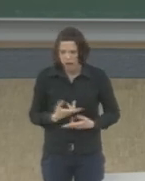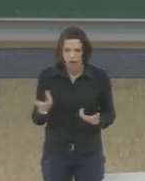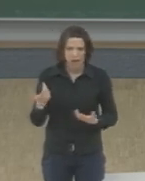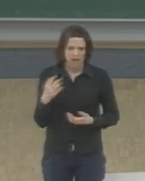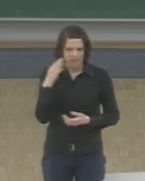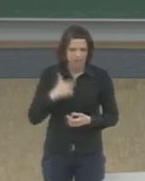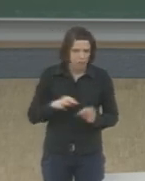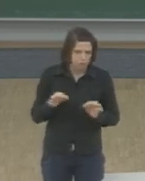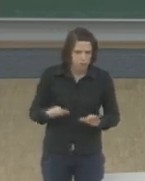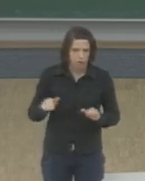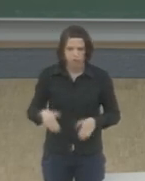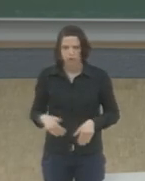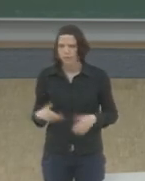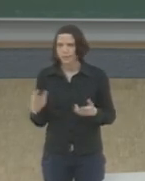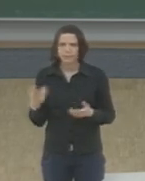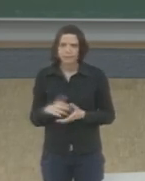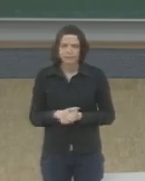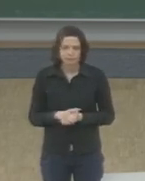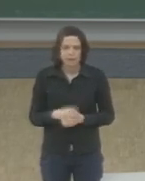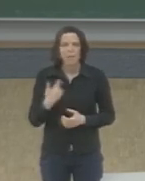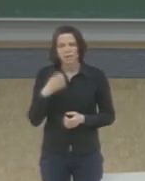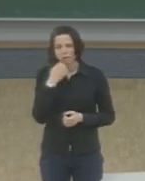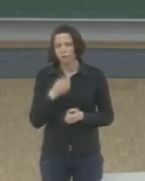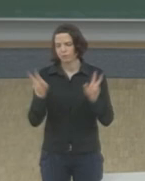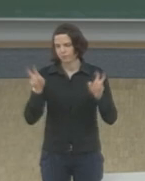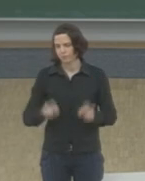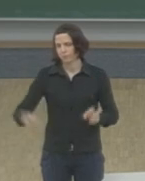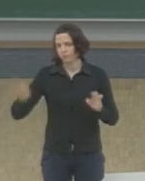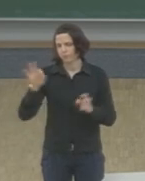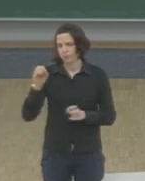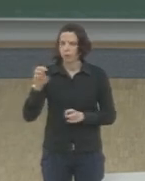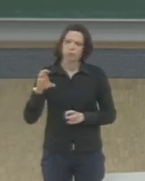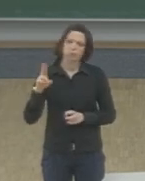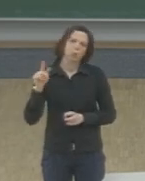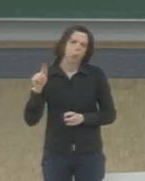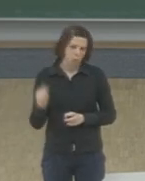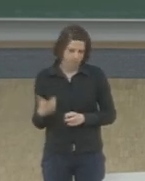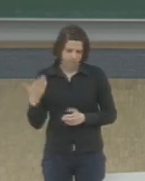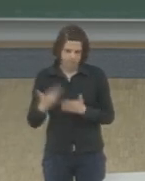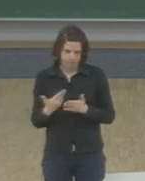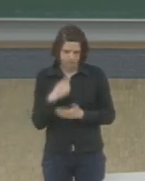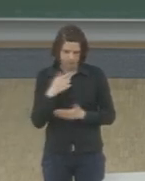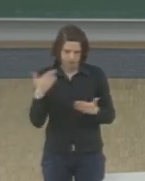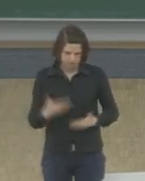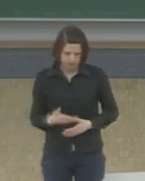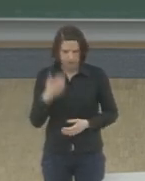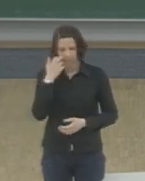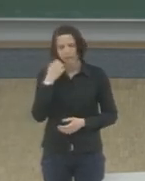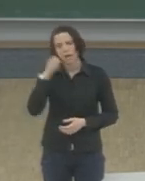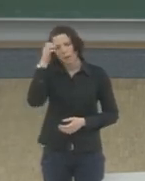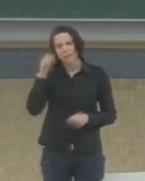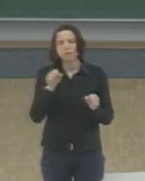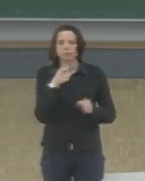Da könnte ich dann Michel Foucault vorschicken. Mein Punkt ist nicht, dass an den Transformationen des Bildungsbegriffs oder